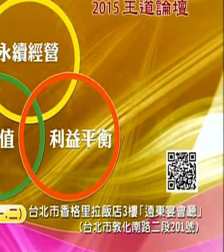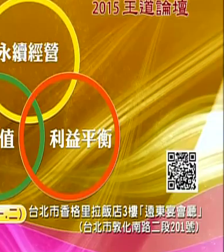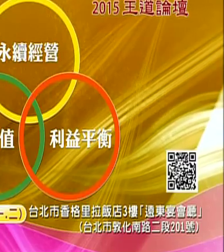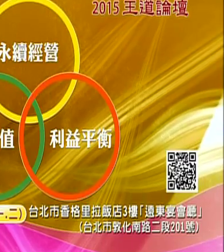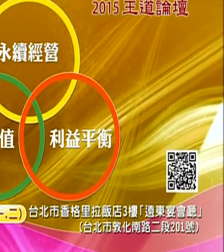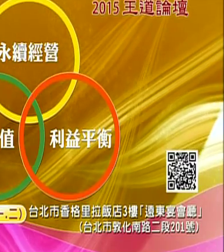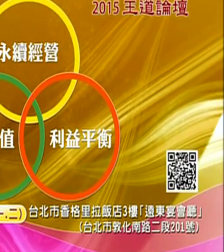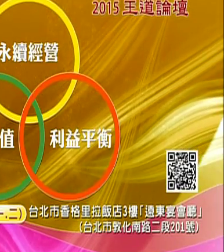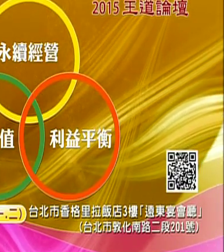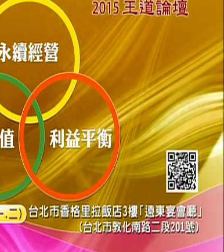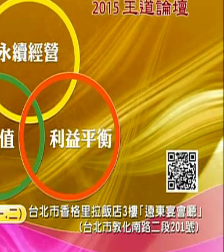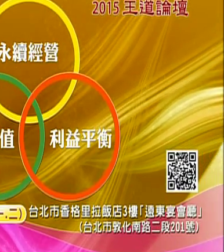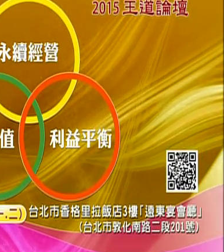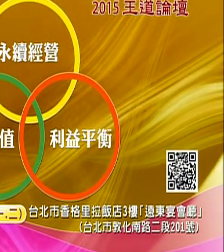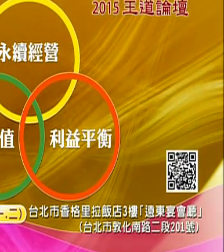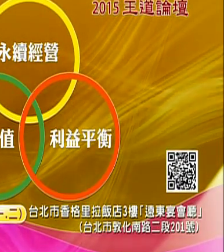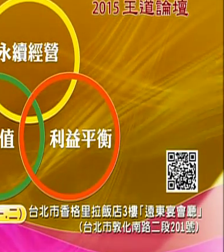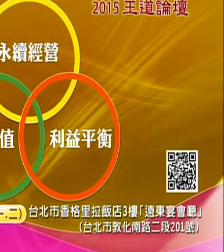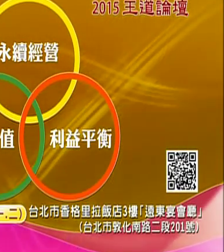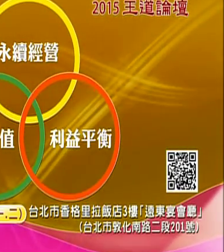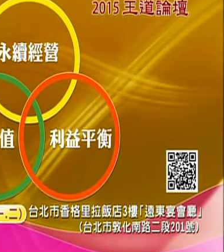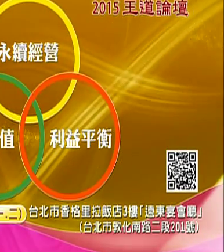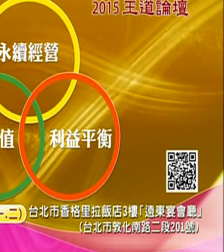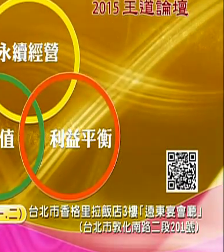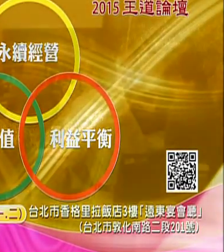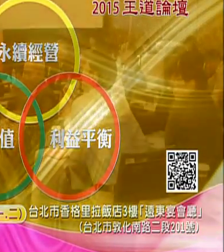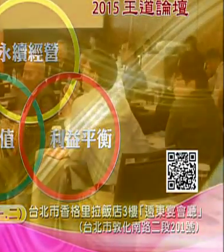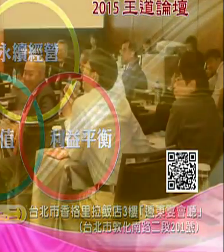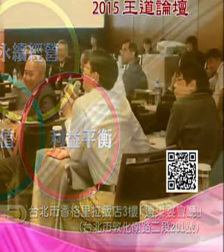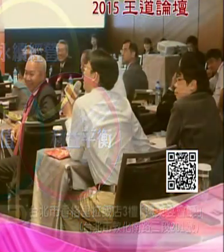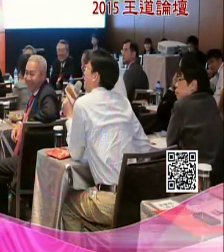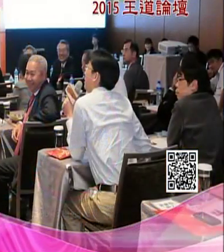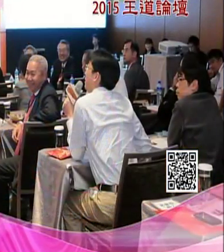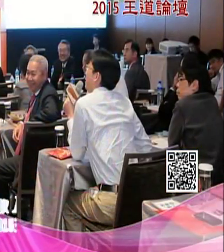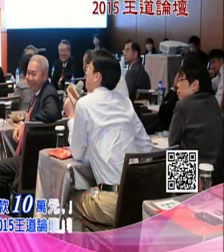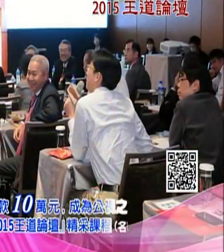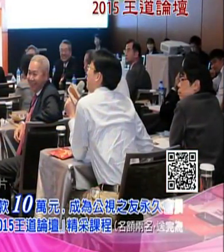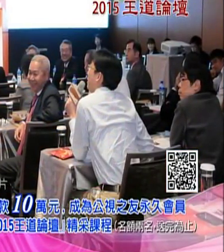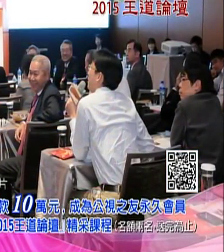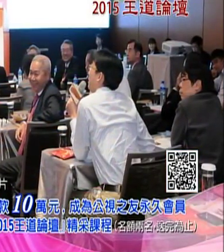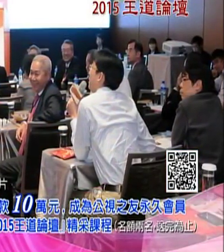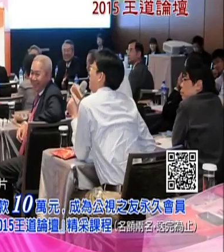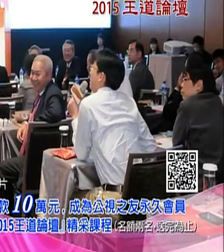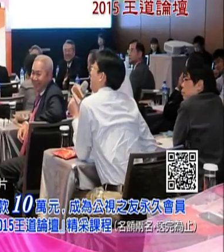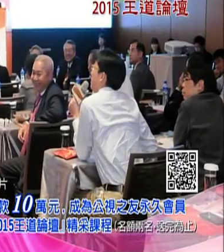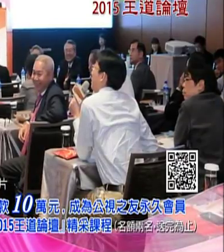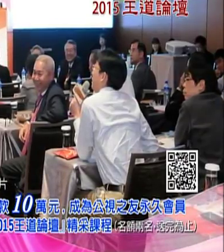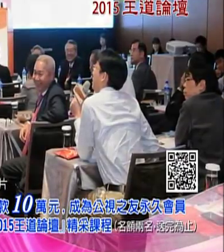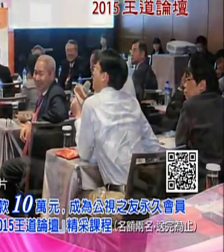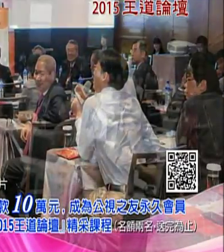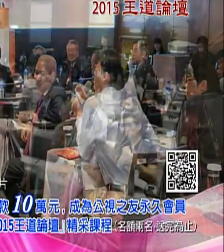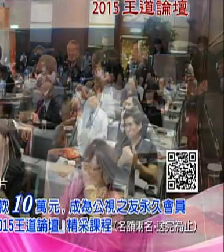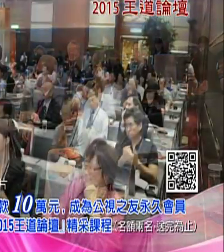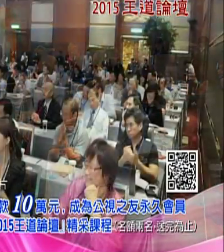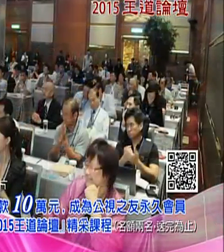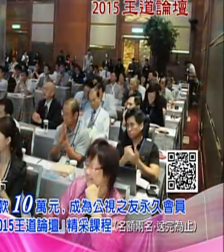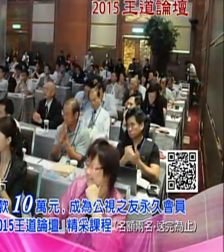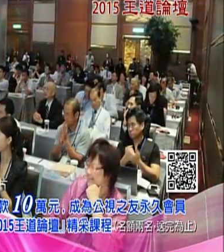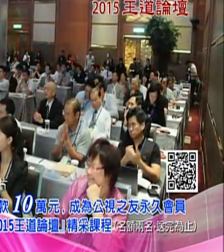心信念，在全球化过程中提出有效方案。8月1日起捐款10万元，即可参加2015